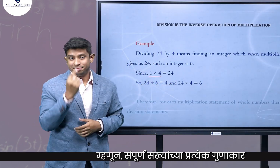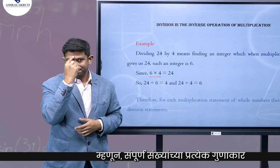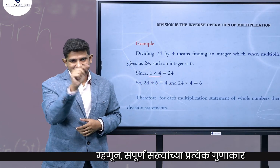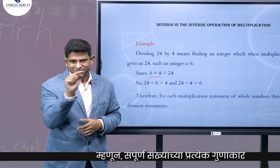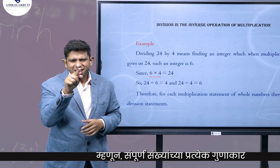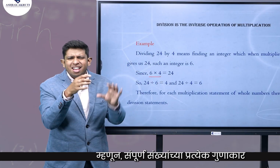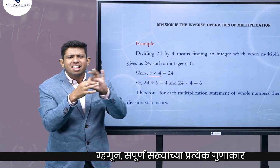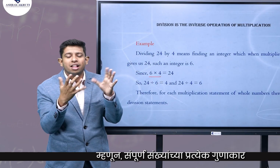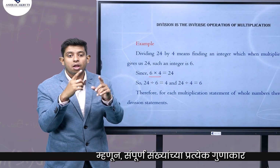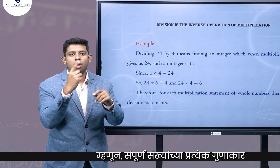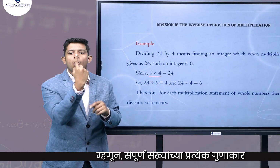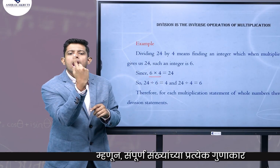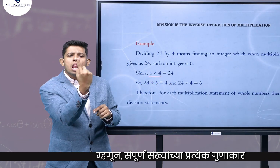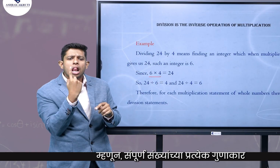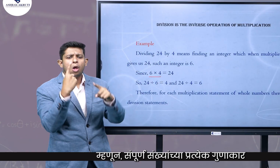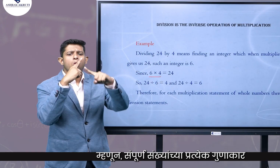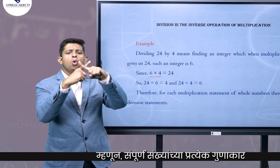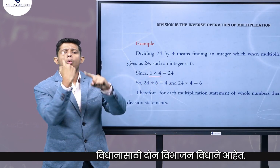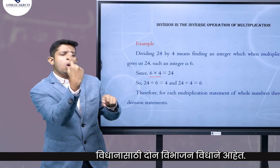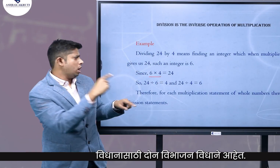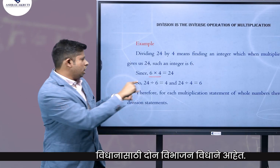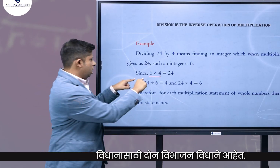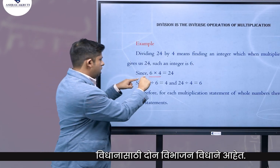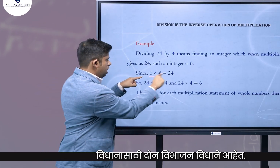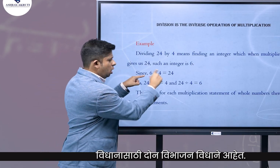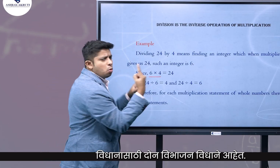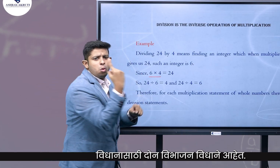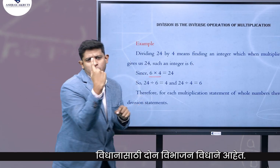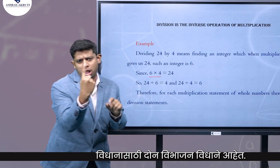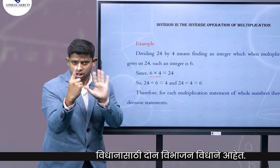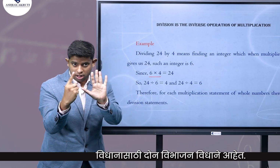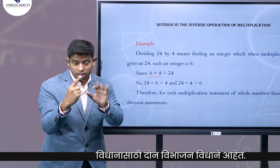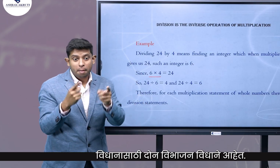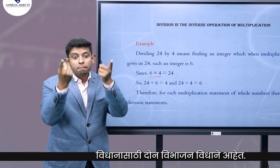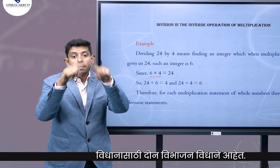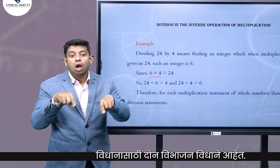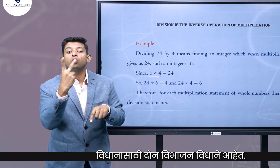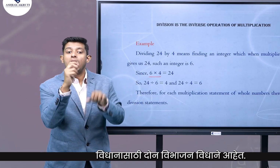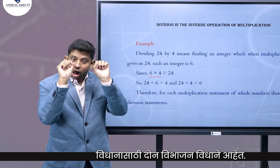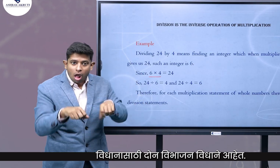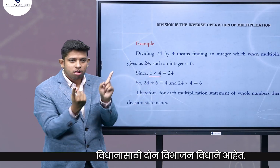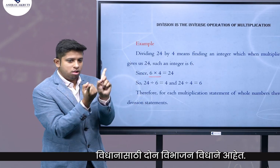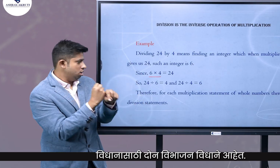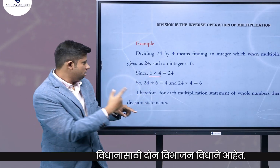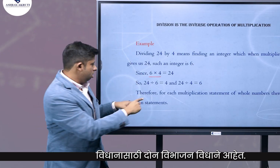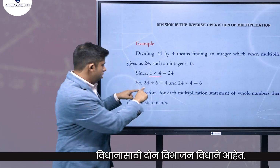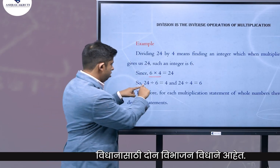म्हणून संपूर्ण संख्येच्या प्रत्येक गुणाकार विधानासाठी 2 विभाजन विधाने आहेत.